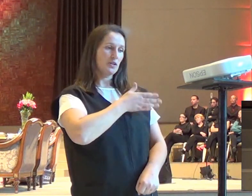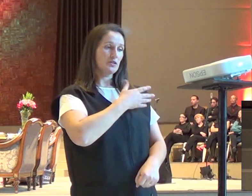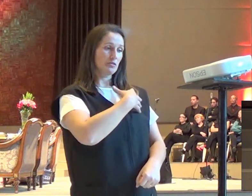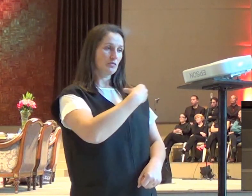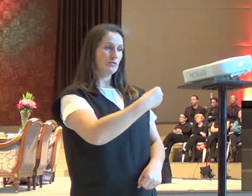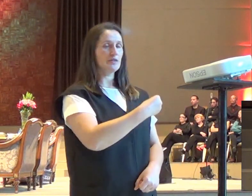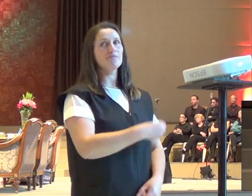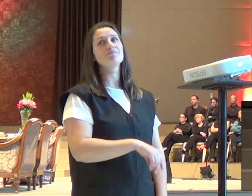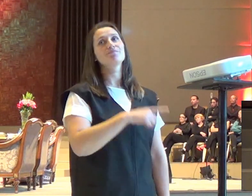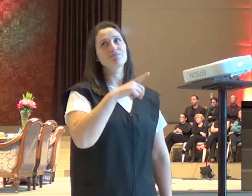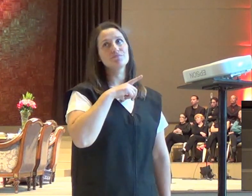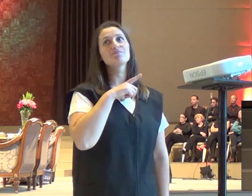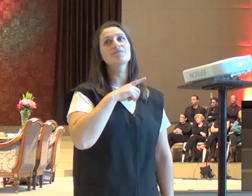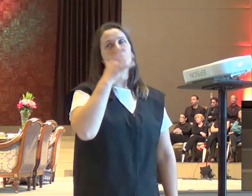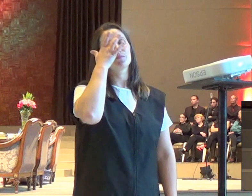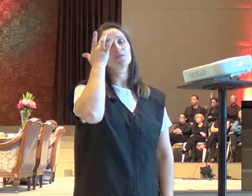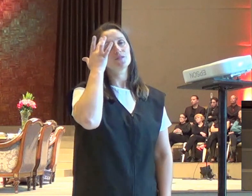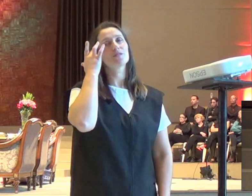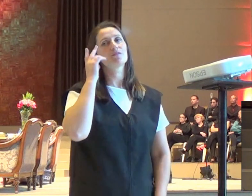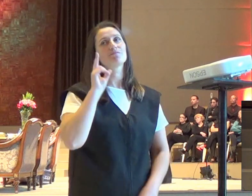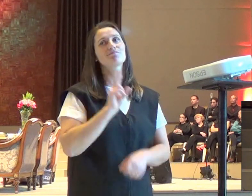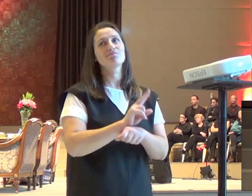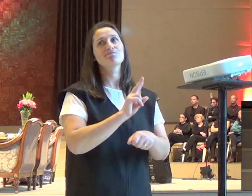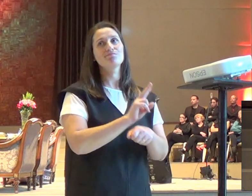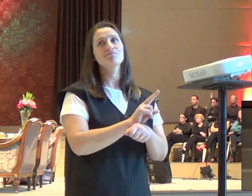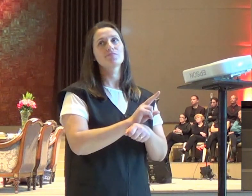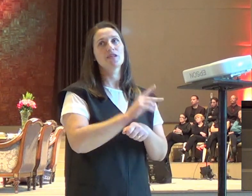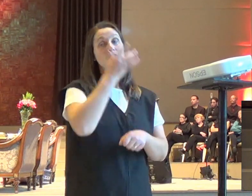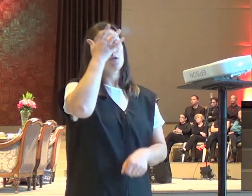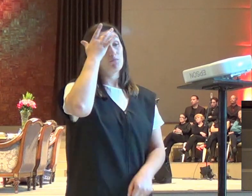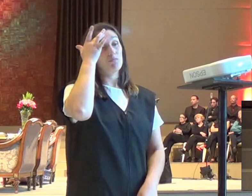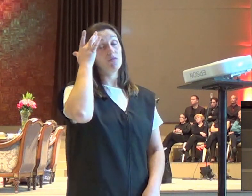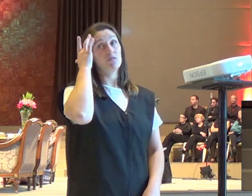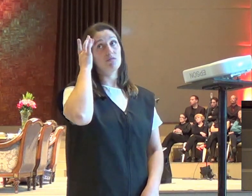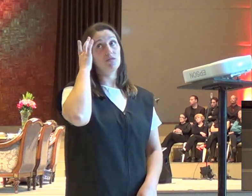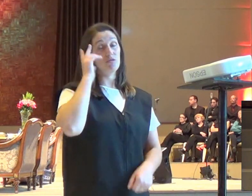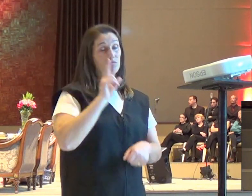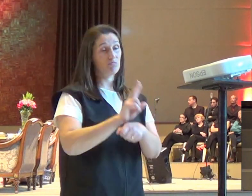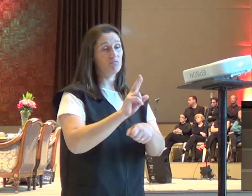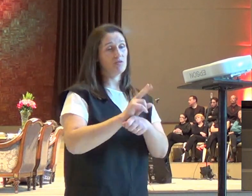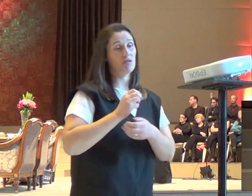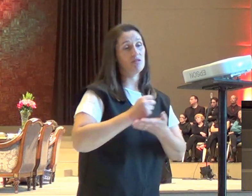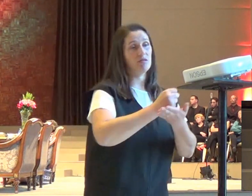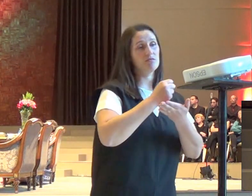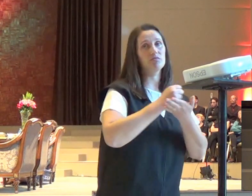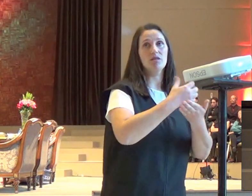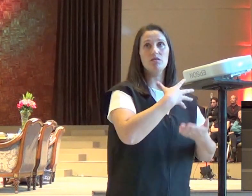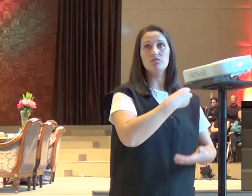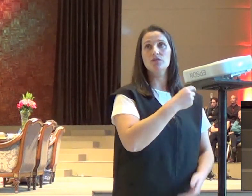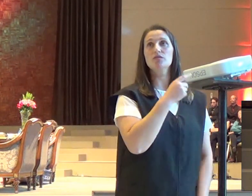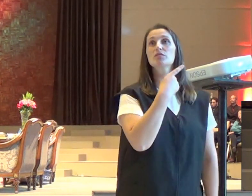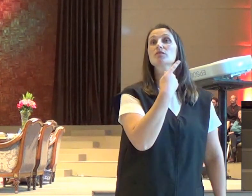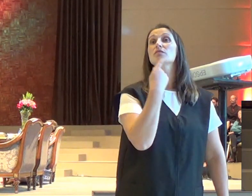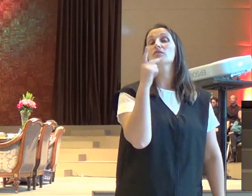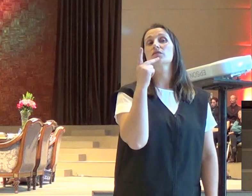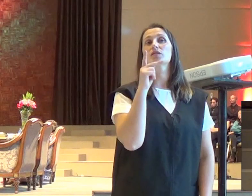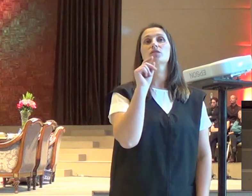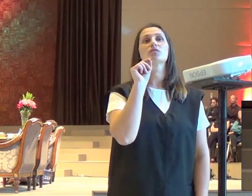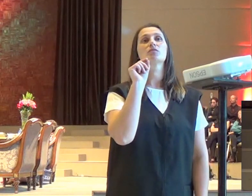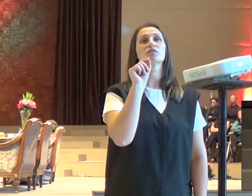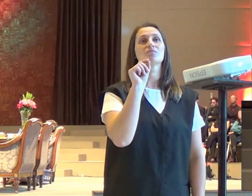e toma cuidado porque às vezes aquelas pessoas que vão tratar a alma dos nossos filhos não são